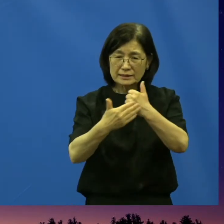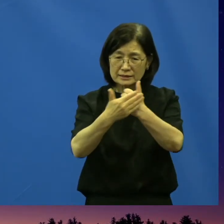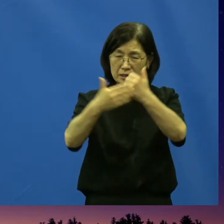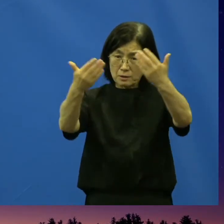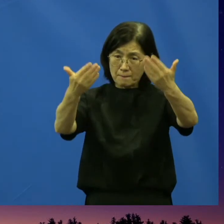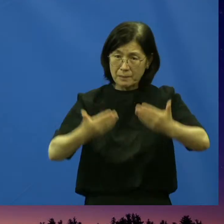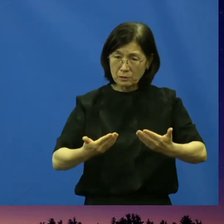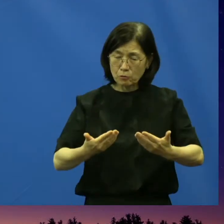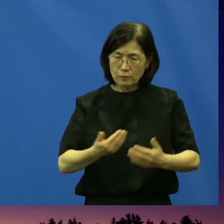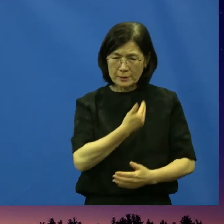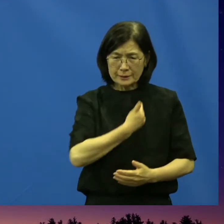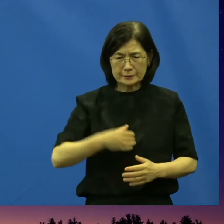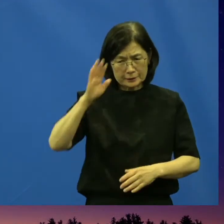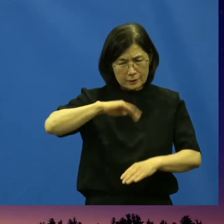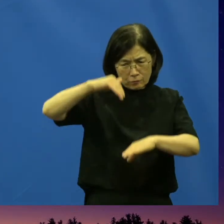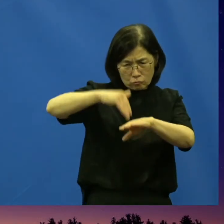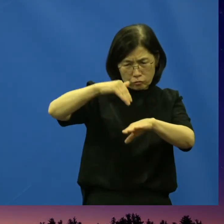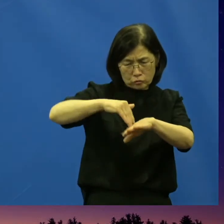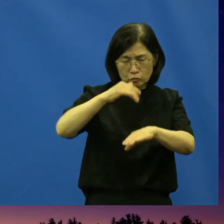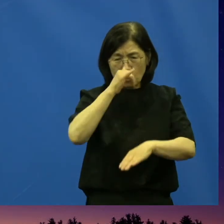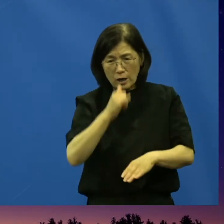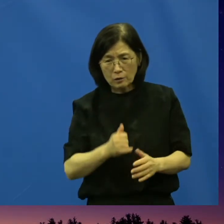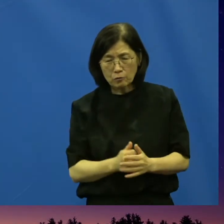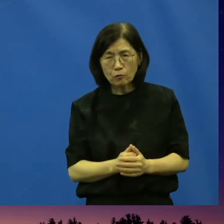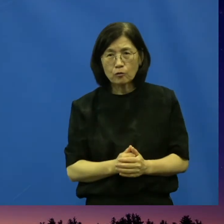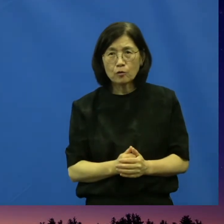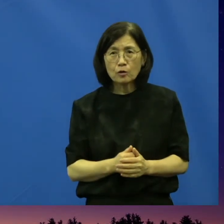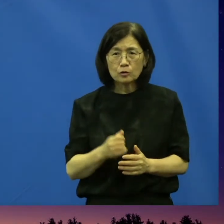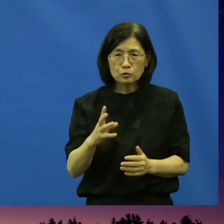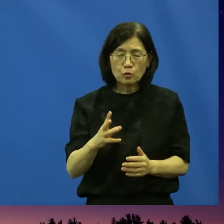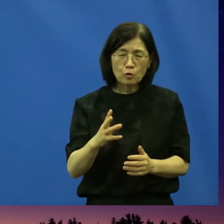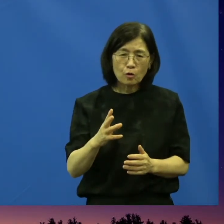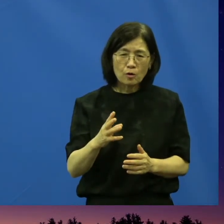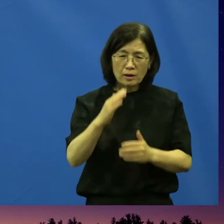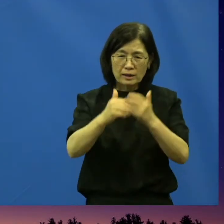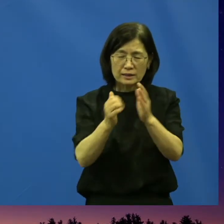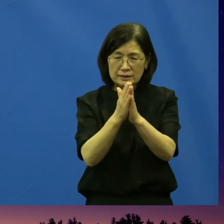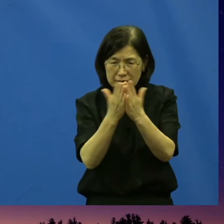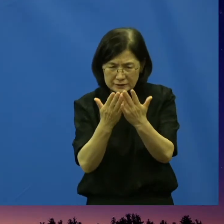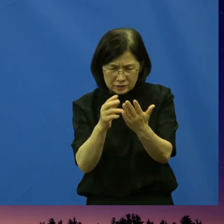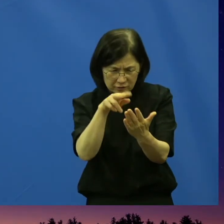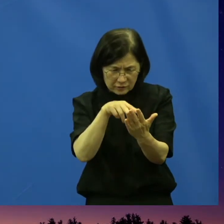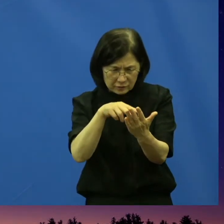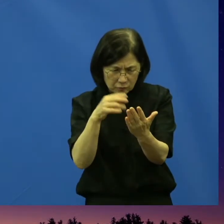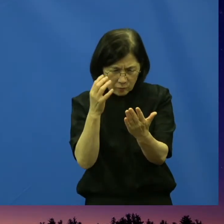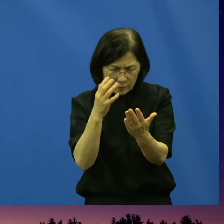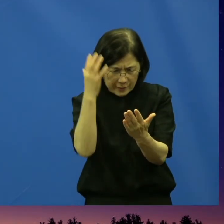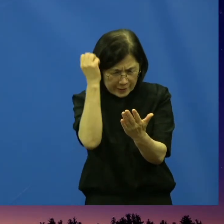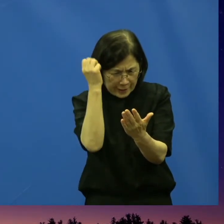막 제자 훈련도 마치고, 막 선교 단기 선교 갔다 오고 막 방방하는데 어느 날